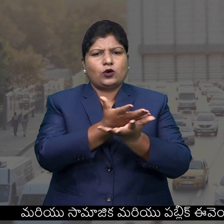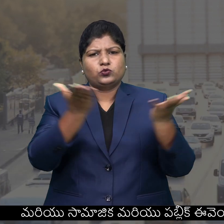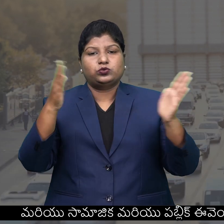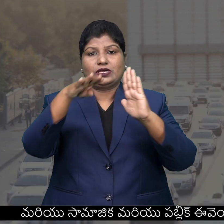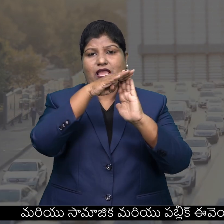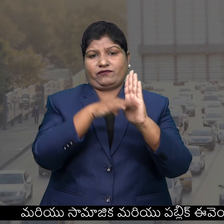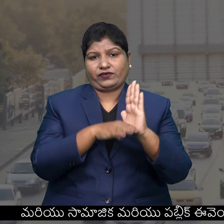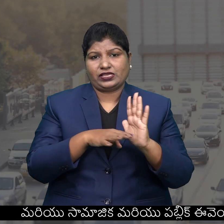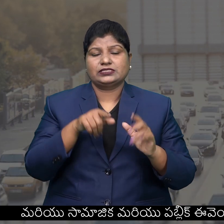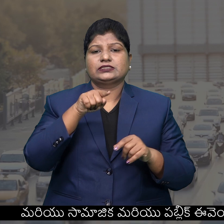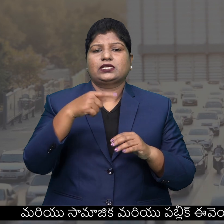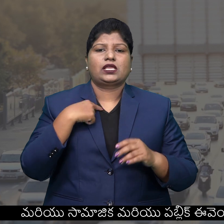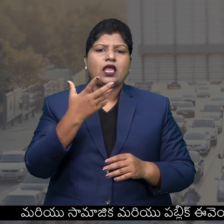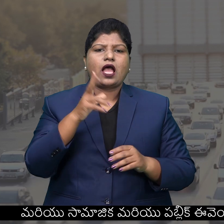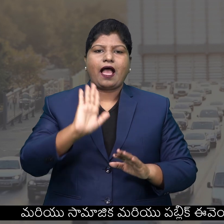కారణమవుతాయి.